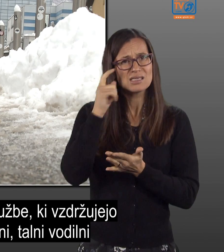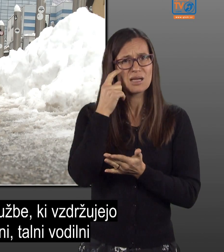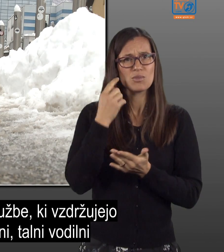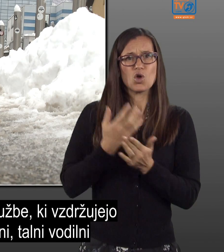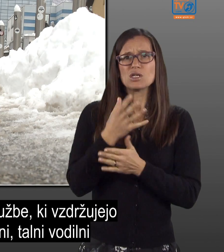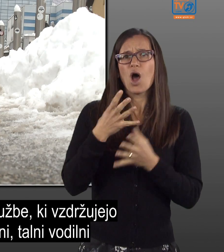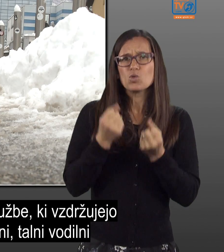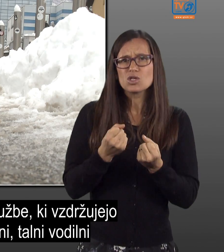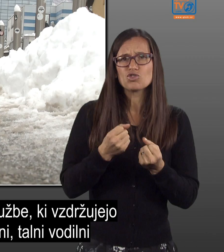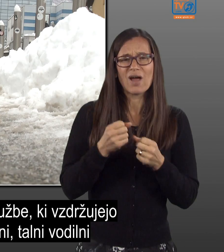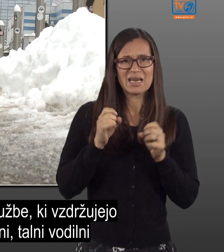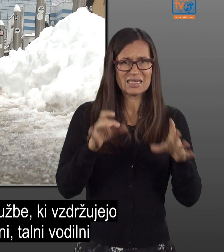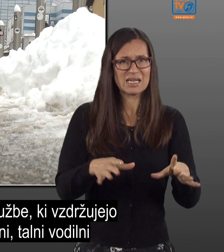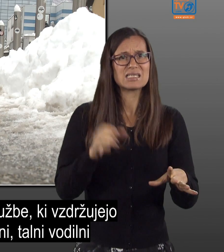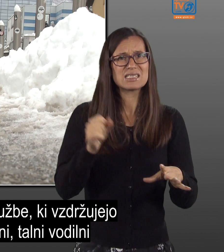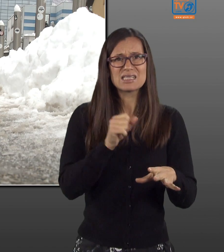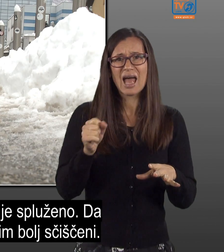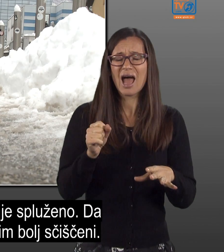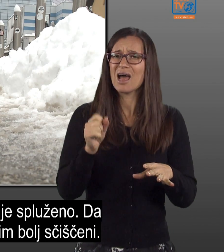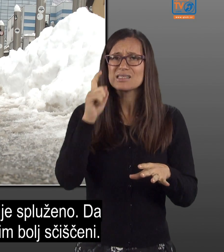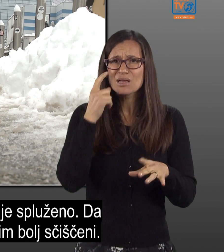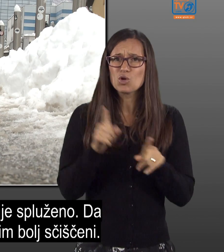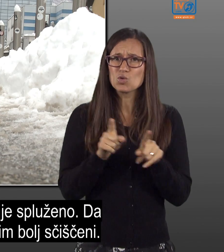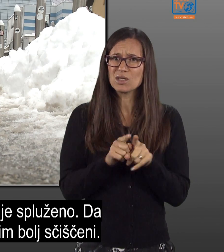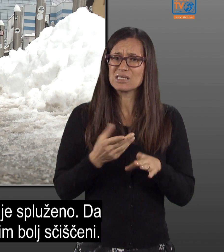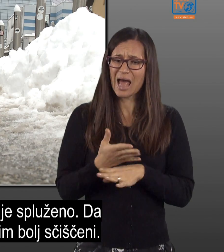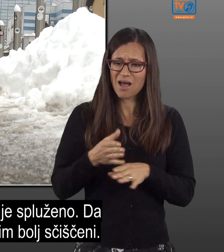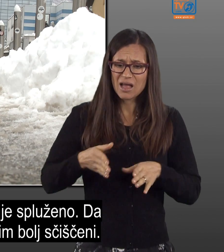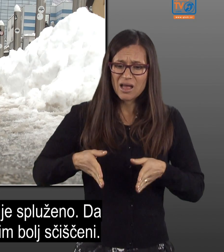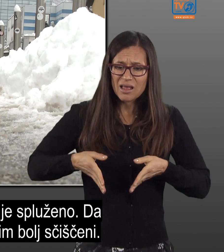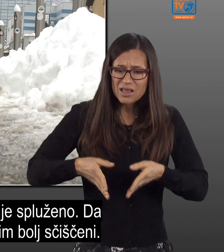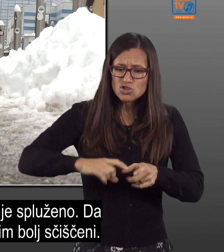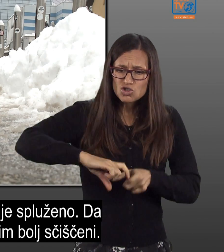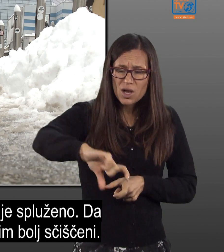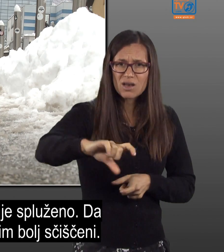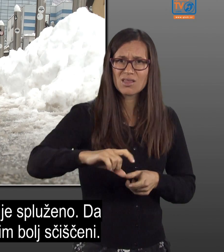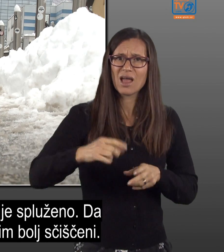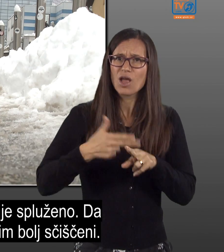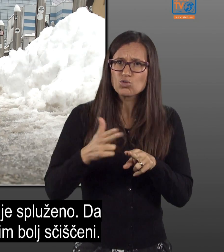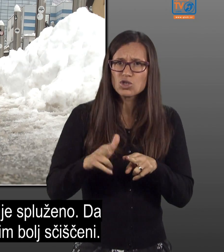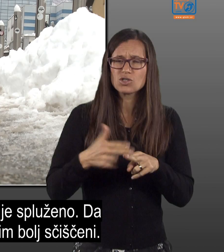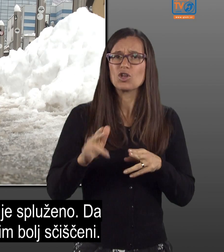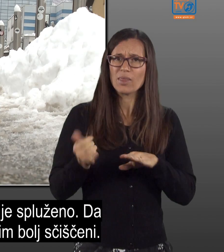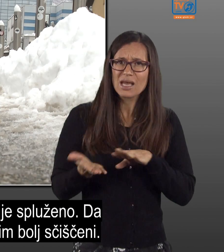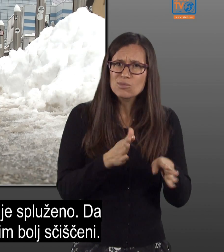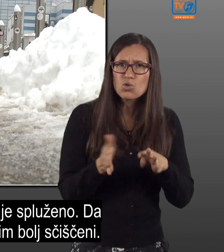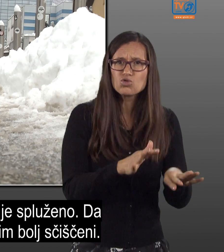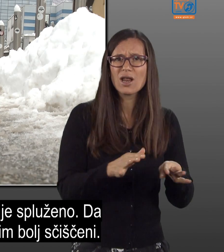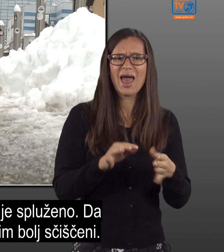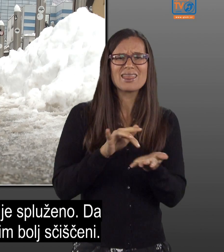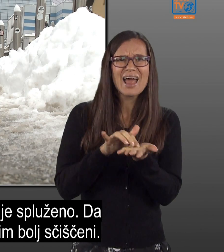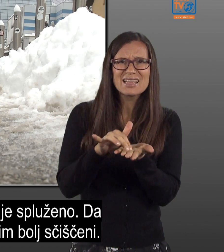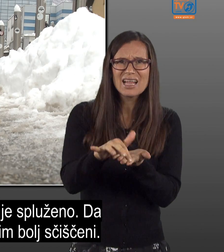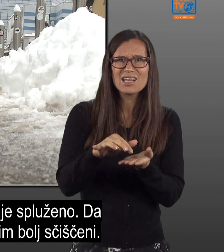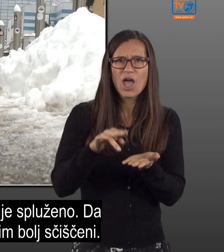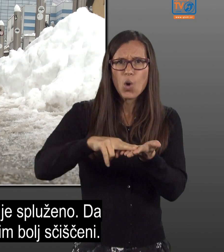vzdržujejo ceste, da taktilni talni vodilni sistem, da črta, da je sčiščena, da je spluženo, da so vse